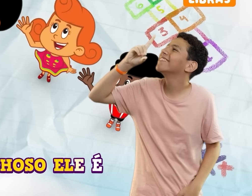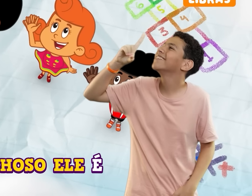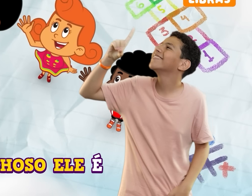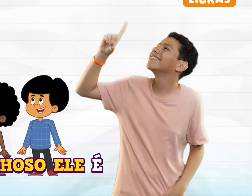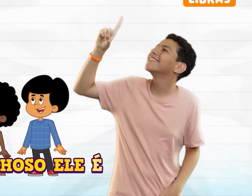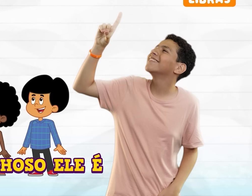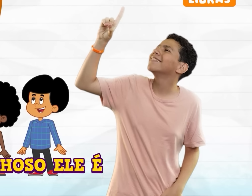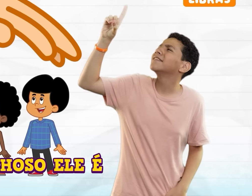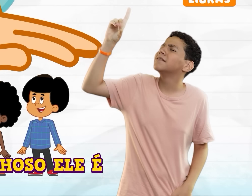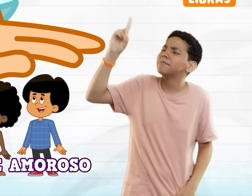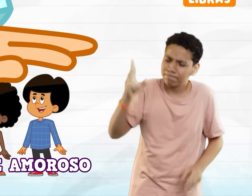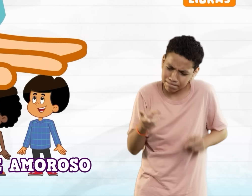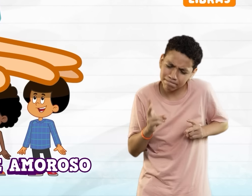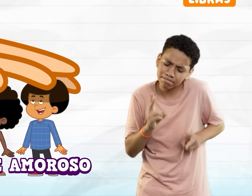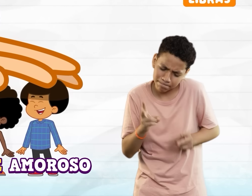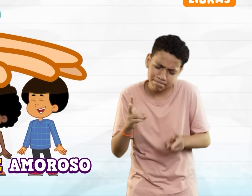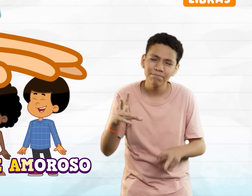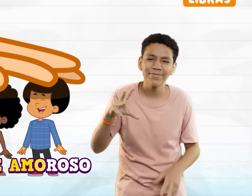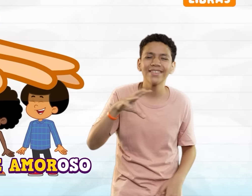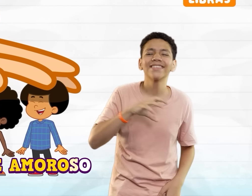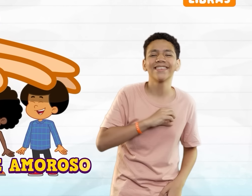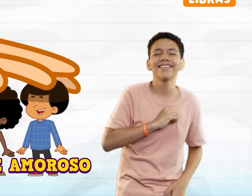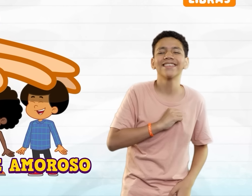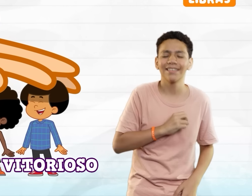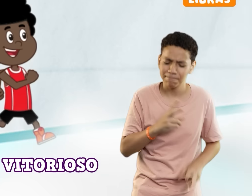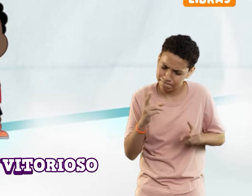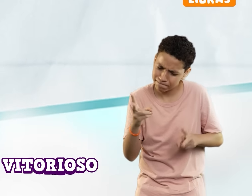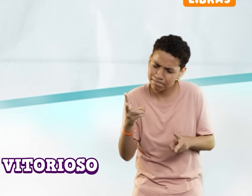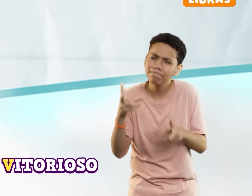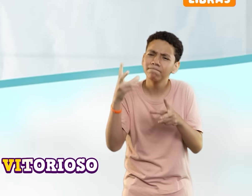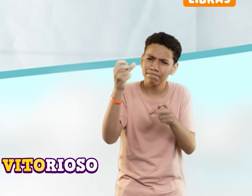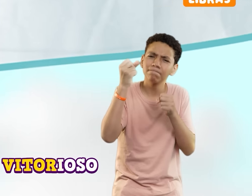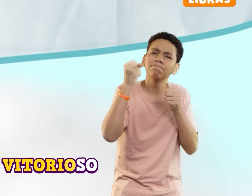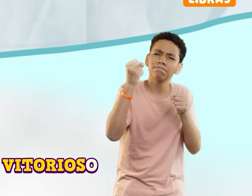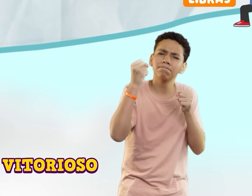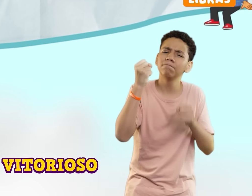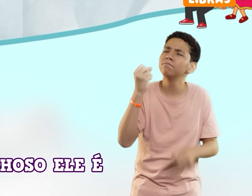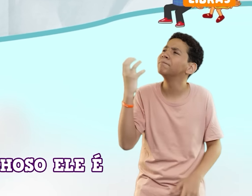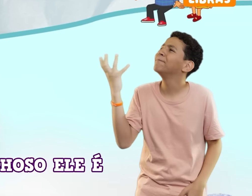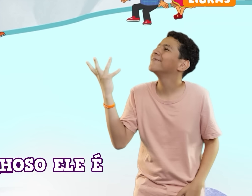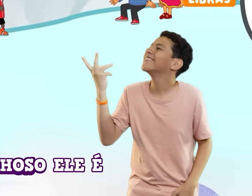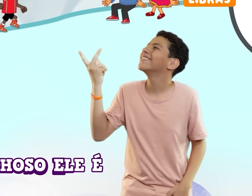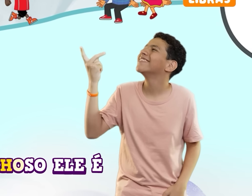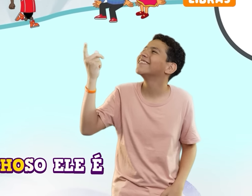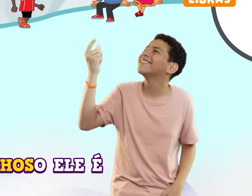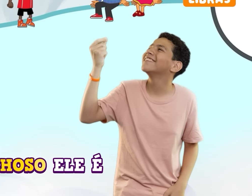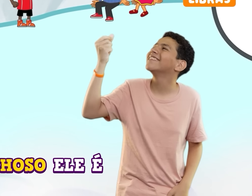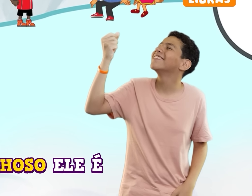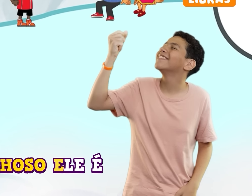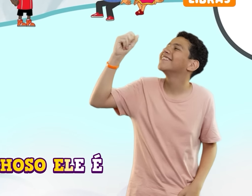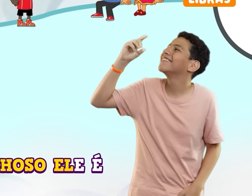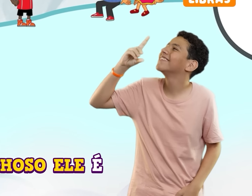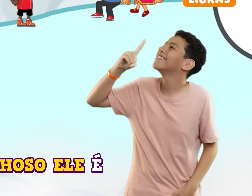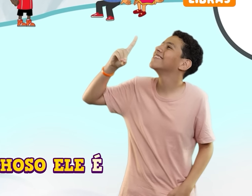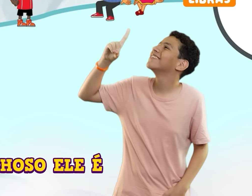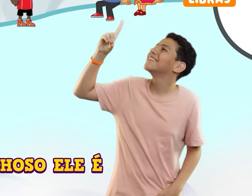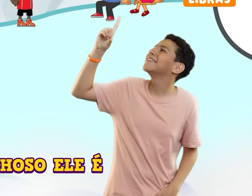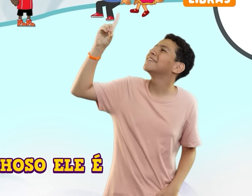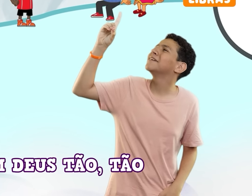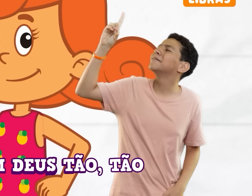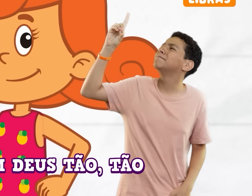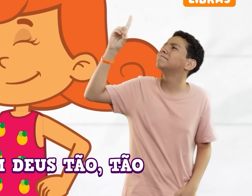Maravilhoso ele é, sempre amoroso, sempre vitorioso. Maravilhoso ele